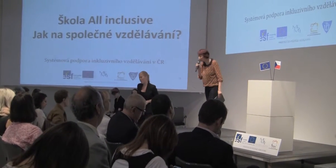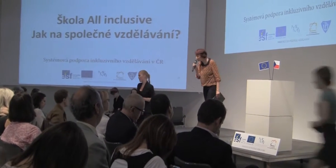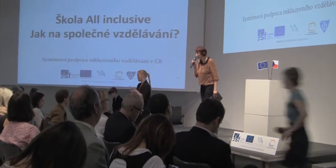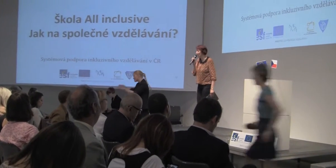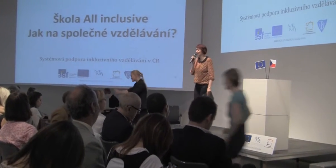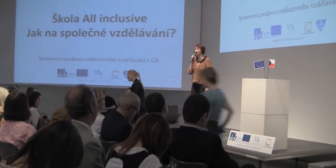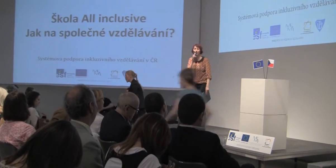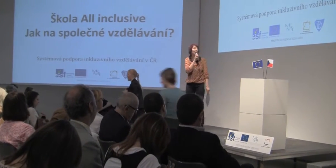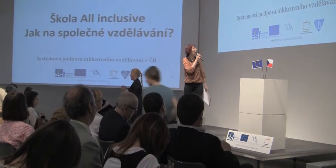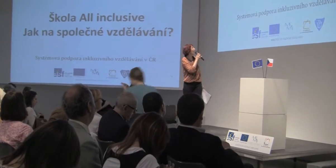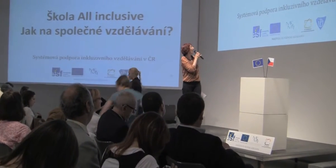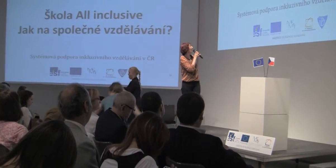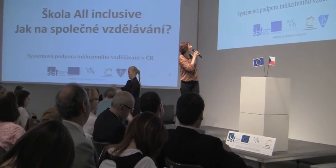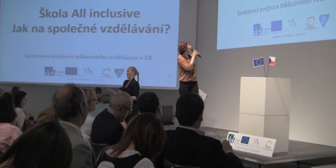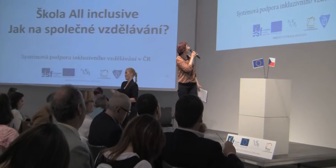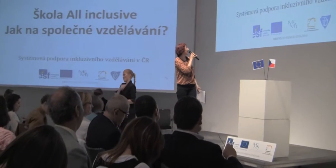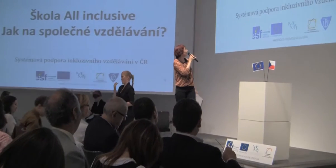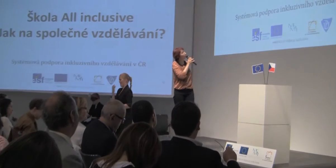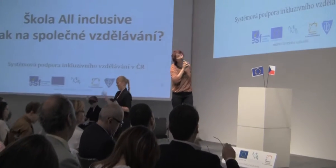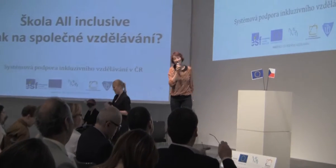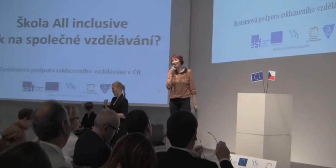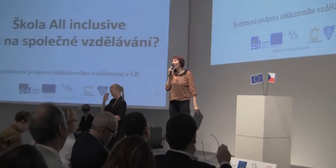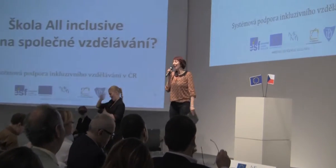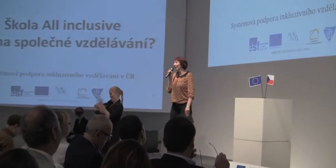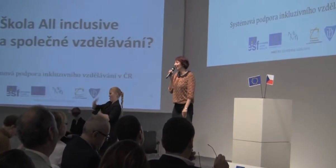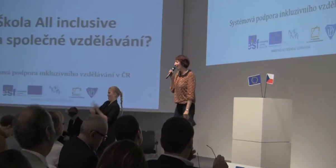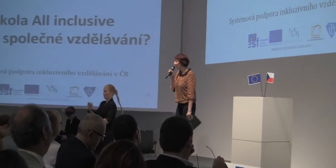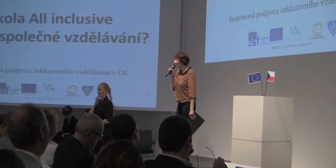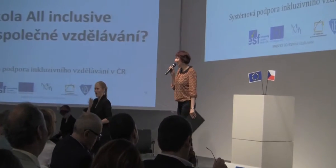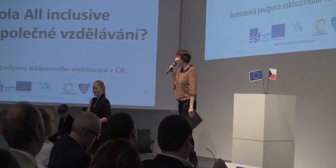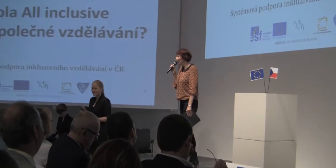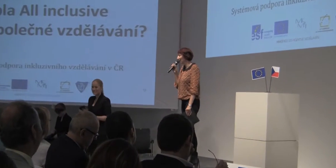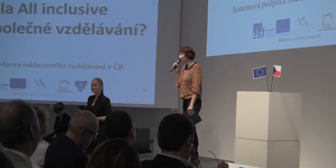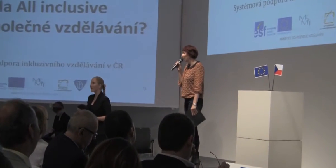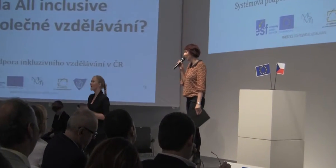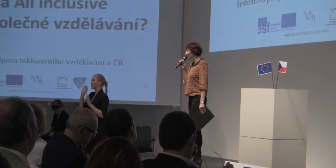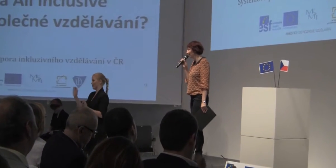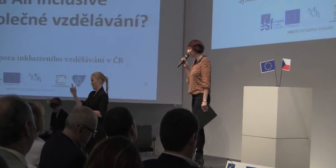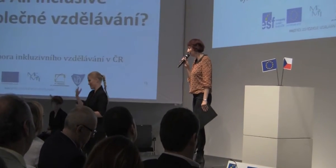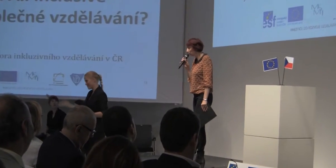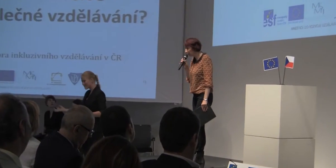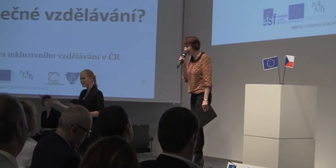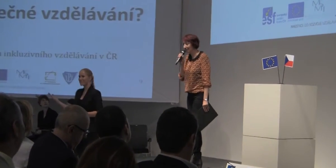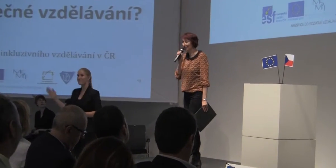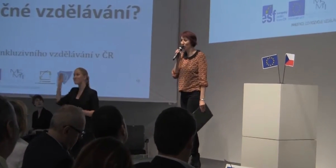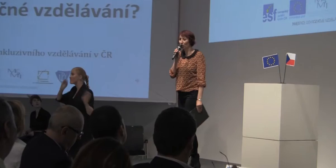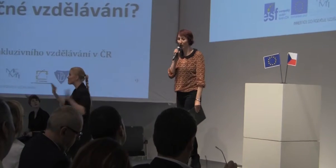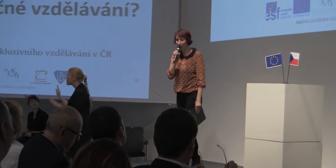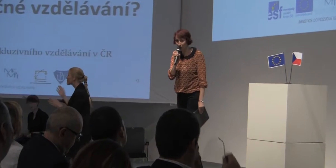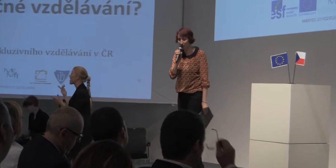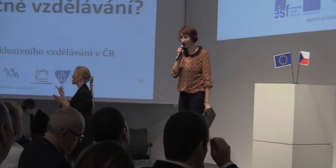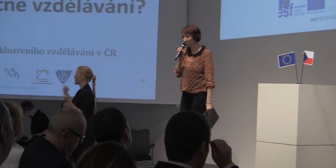plný dobrodružství za sebou. Dobrý den, já vás tady vítám na konferenci